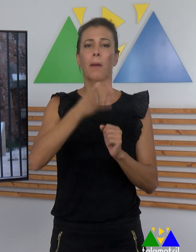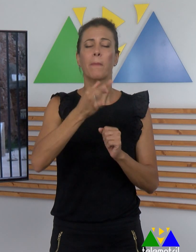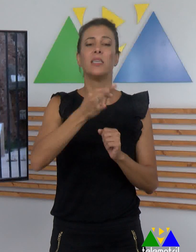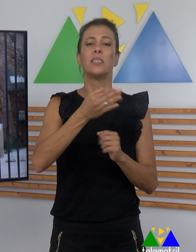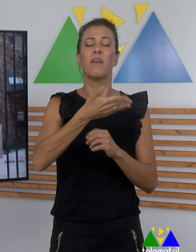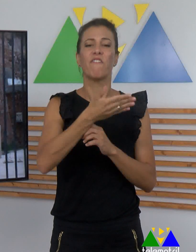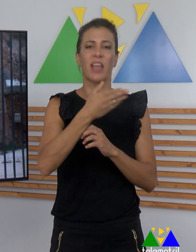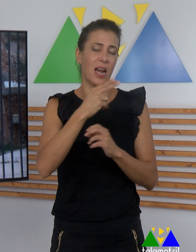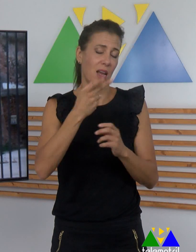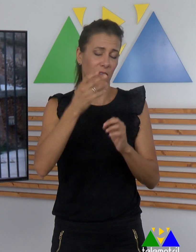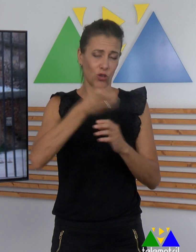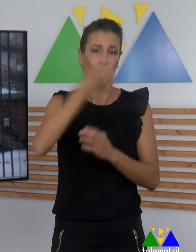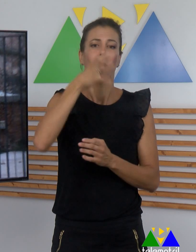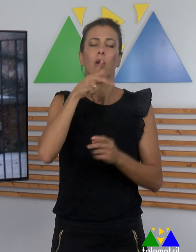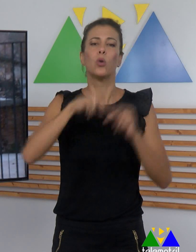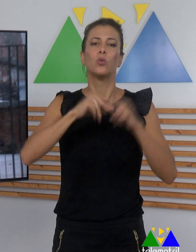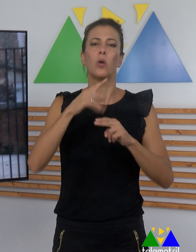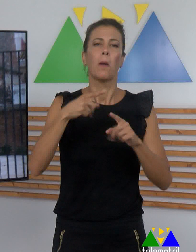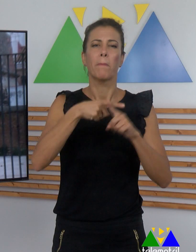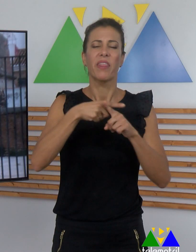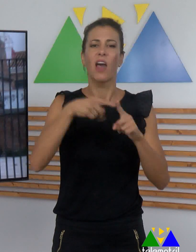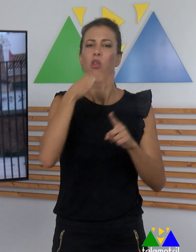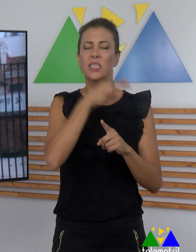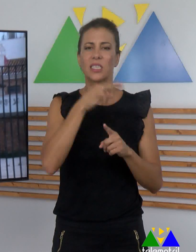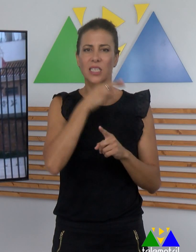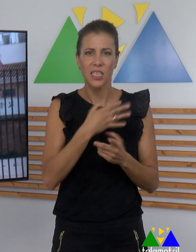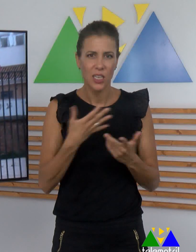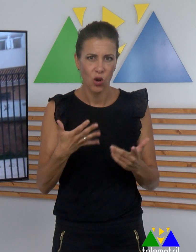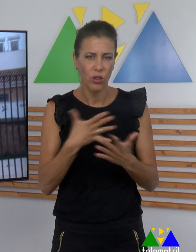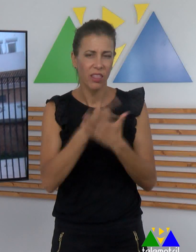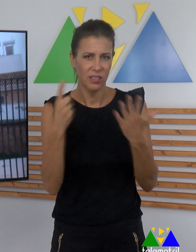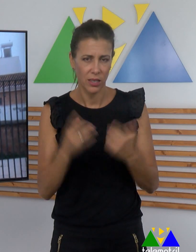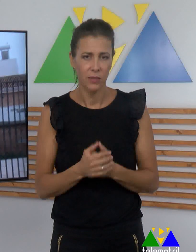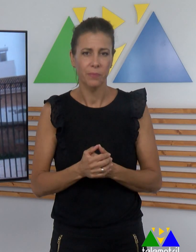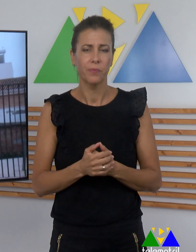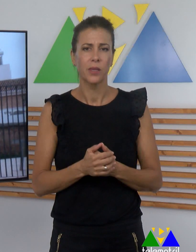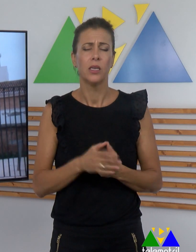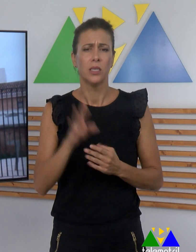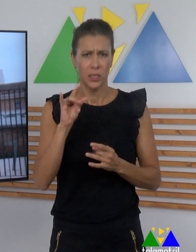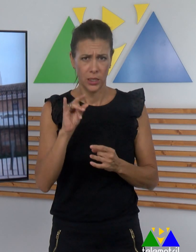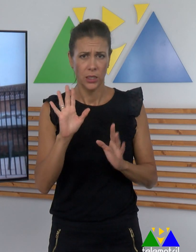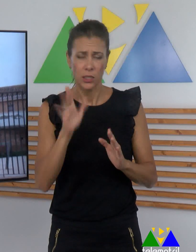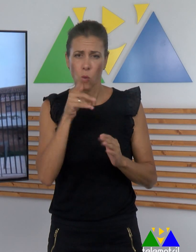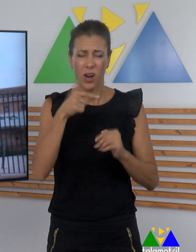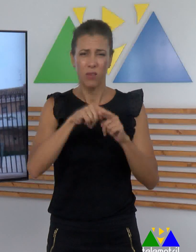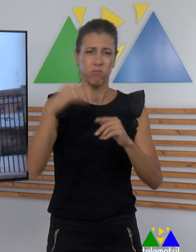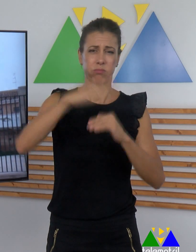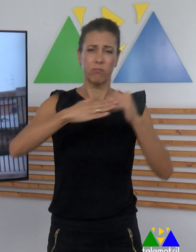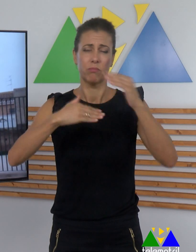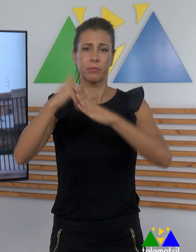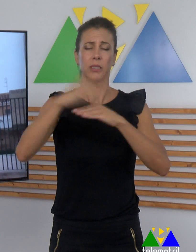construye también a mediados del siglo y como XVI. Las casas ya se solapaban. Sí, se solapaban.